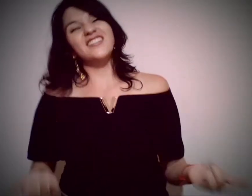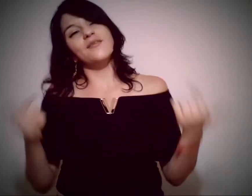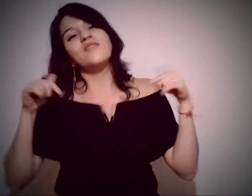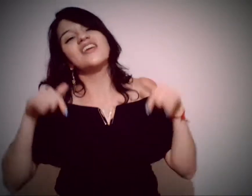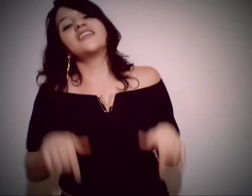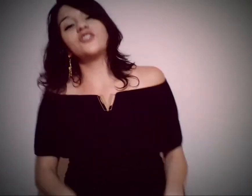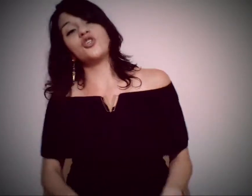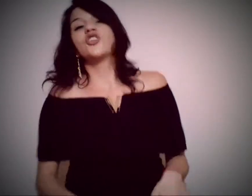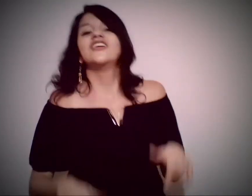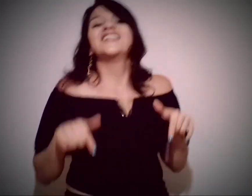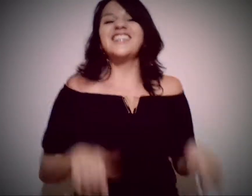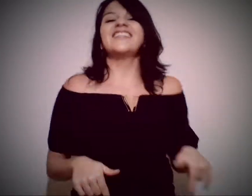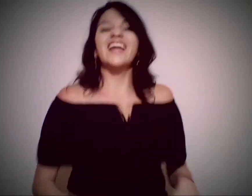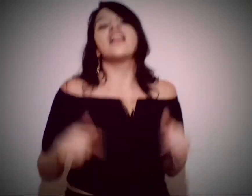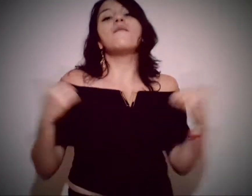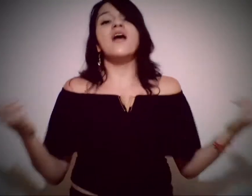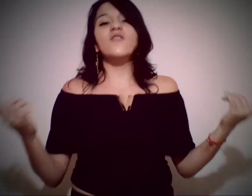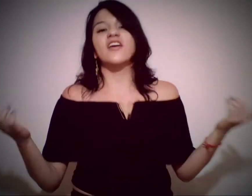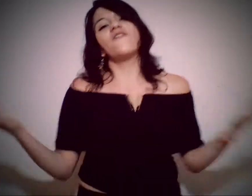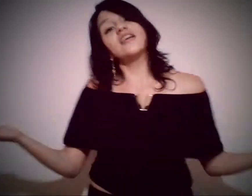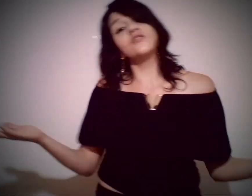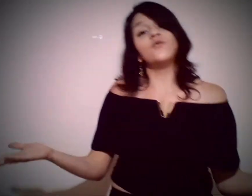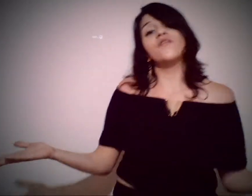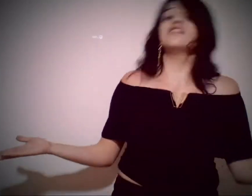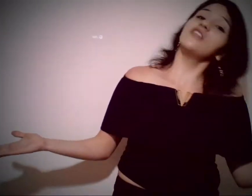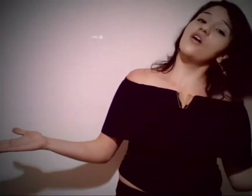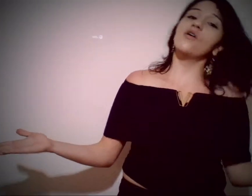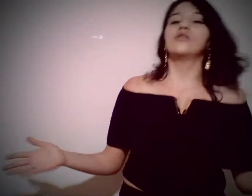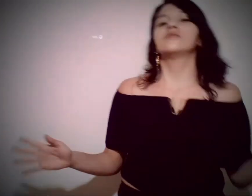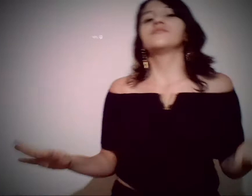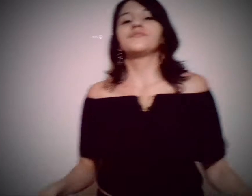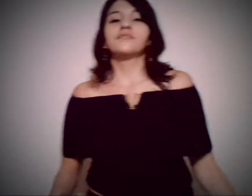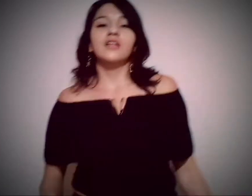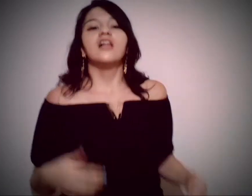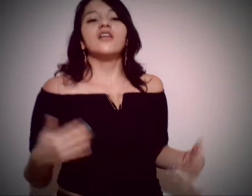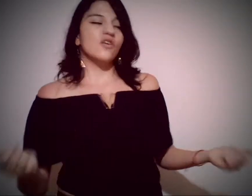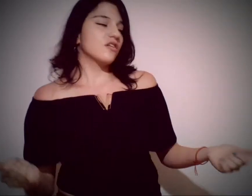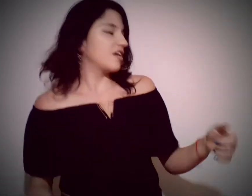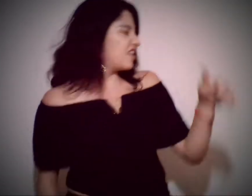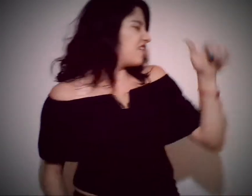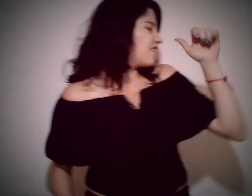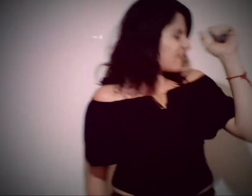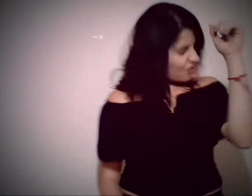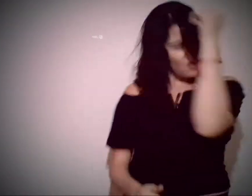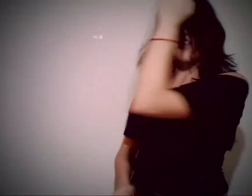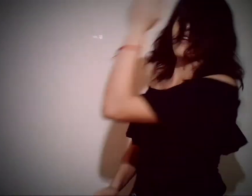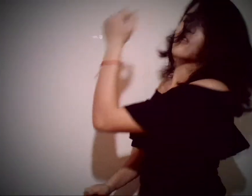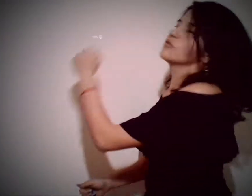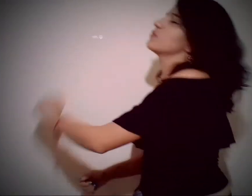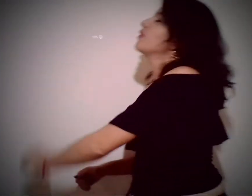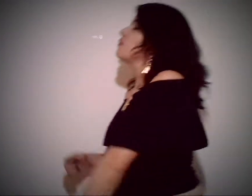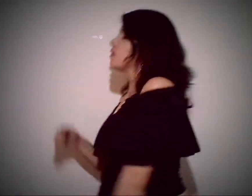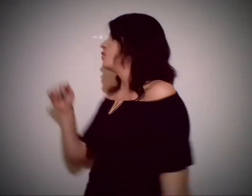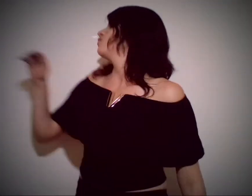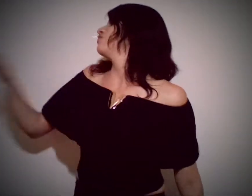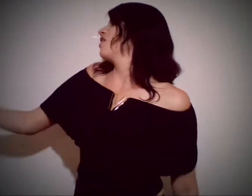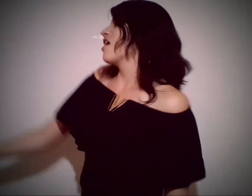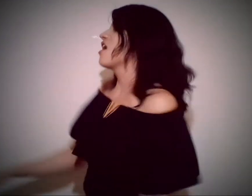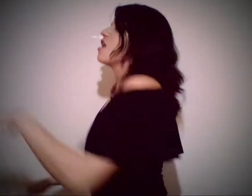canción, siente el bajo que va subiendo Tráeme el alcohol, que quita el dolor, vamos a juntar la luna y